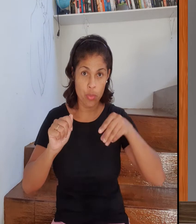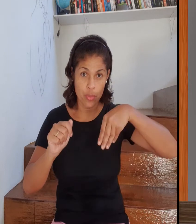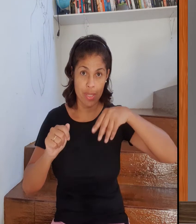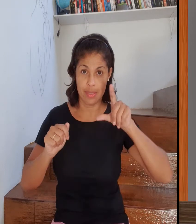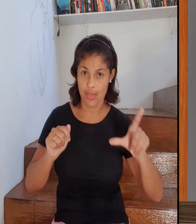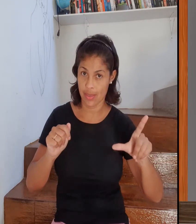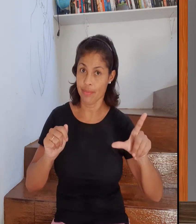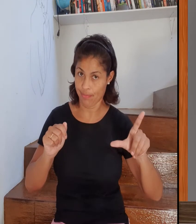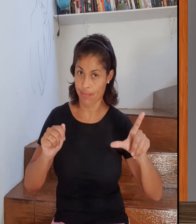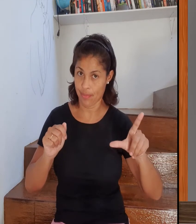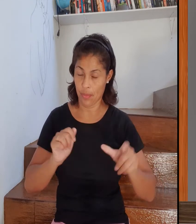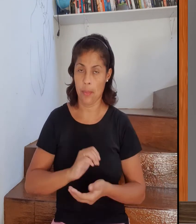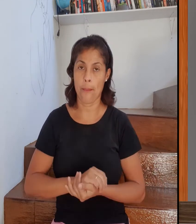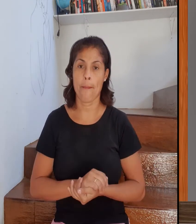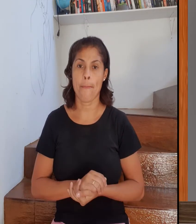ok?